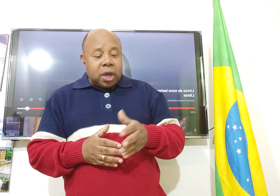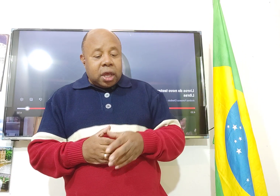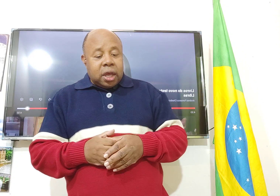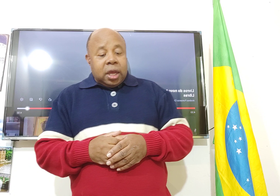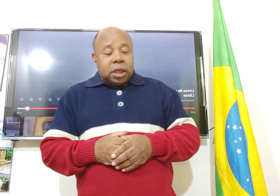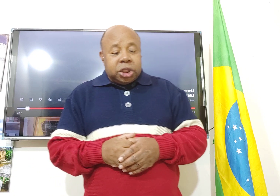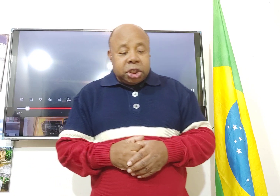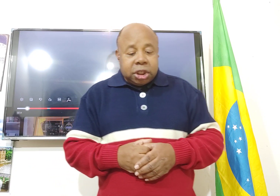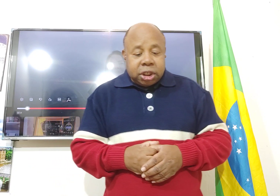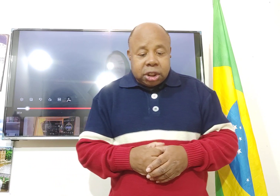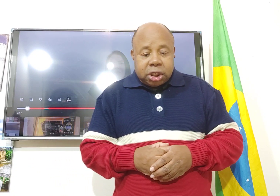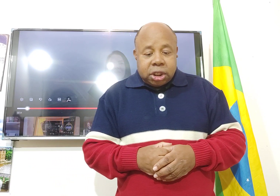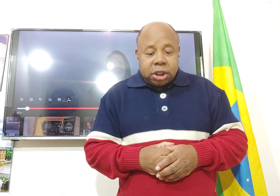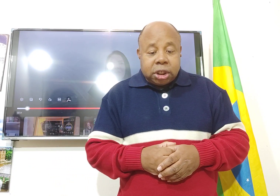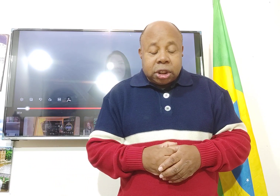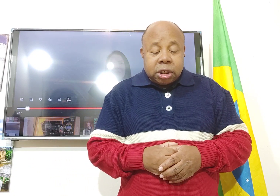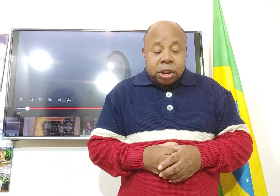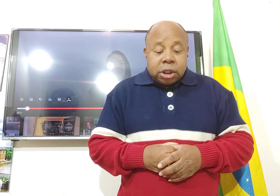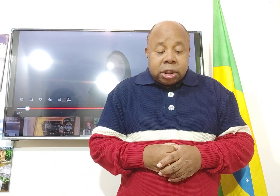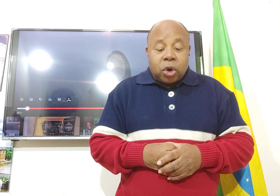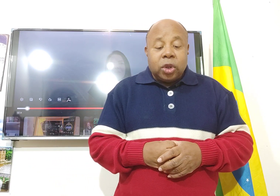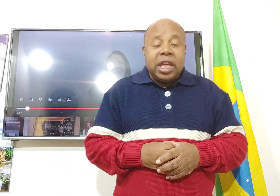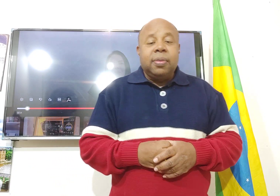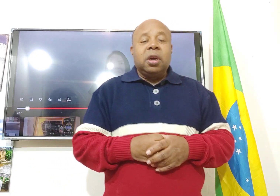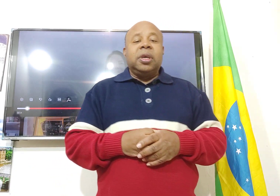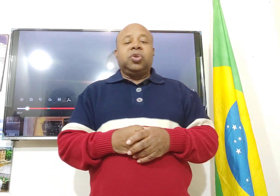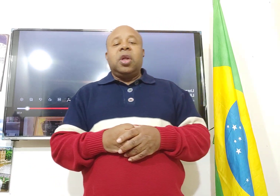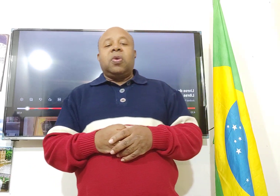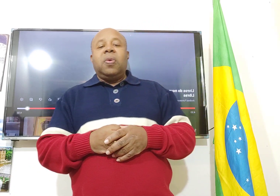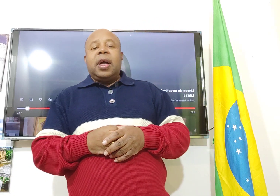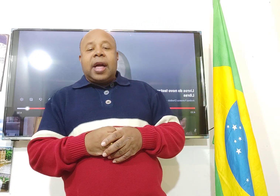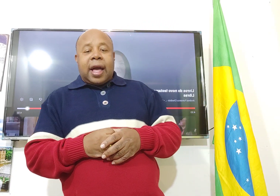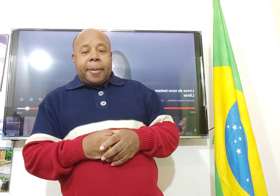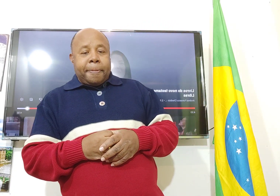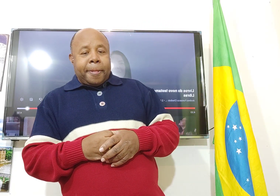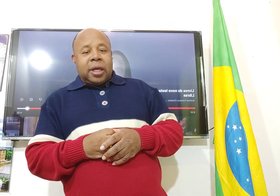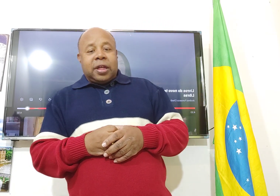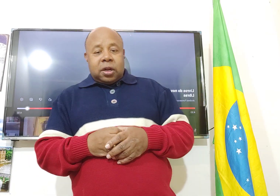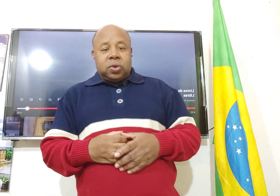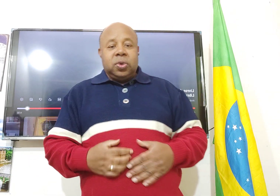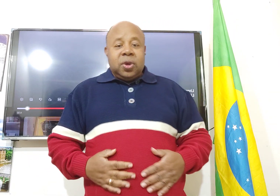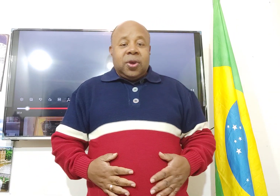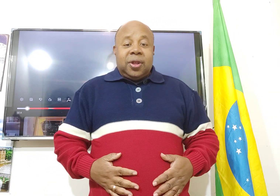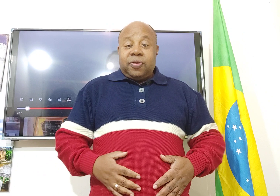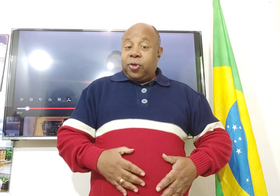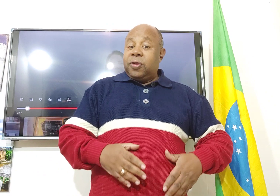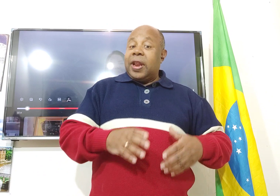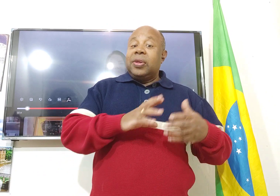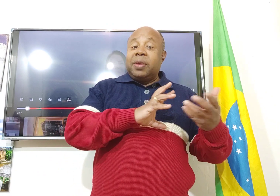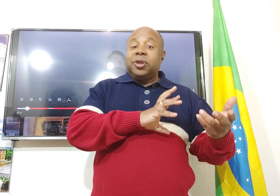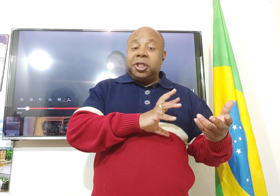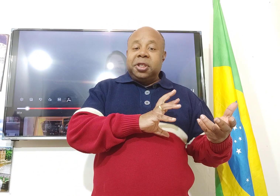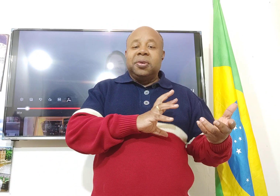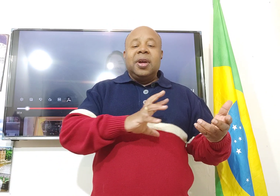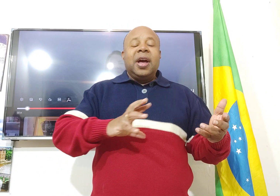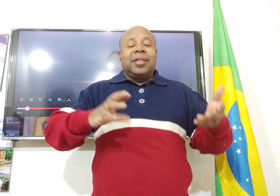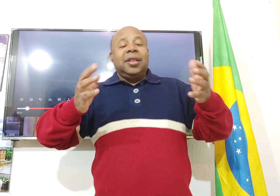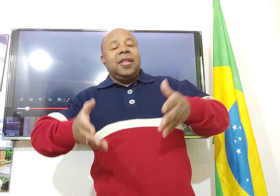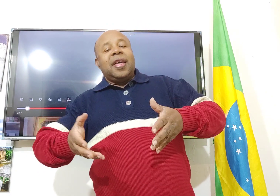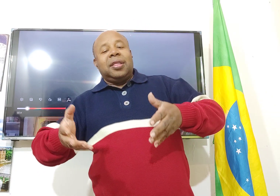história de Nicodemos é uma história com H, certo? E se eu fosse falar no tempo antigo, a Cinderela seria